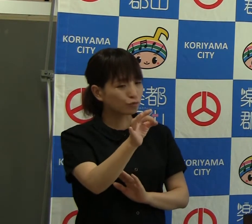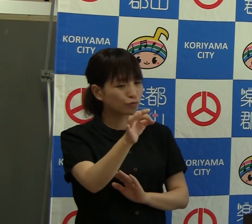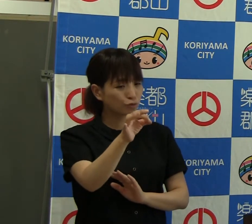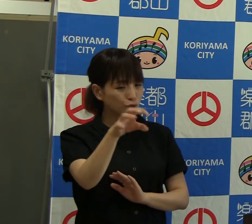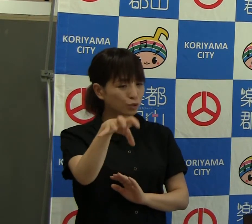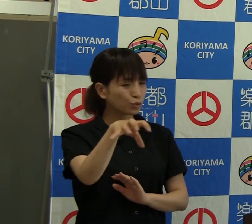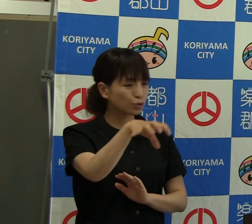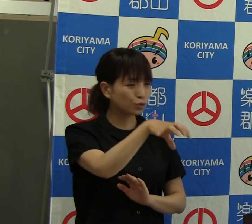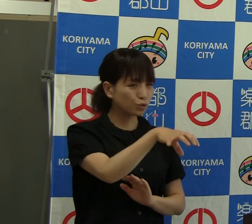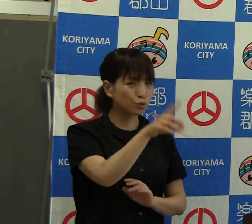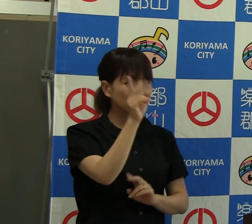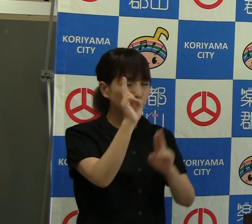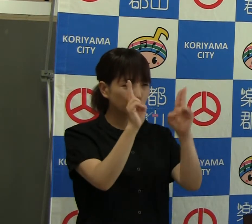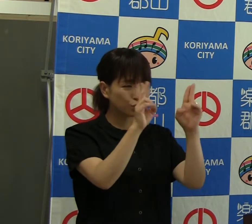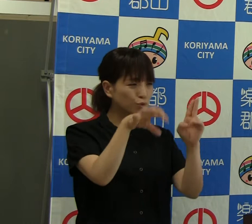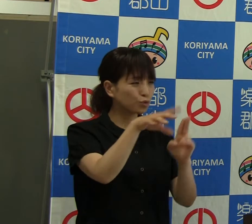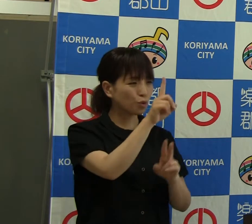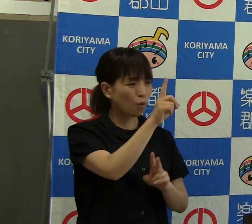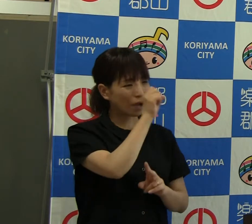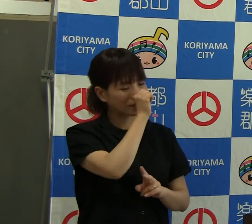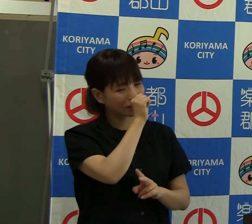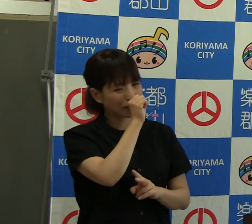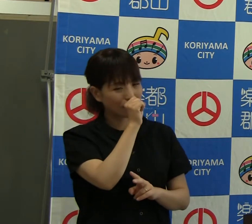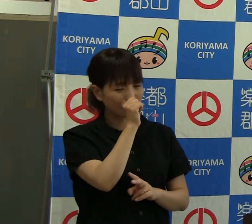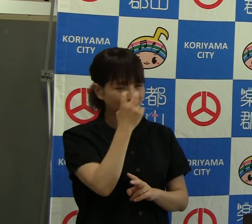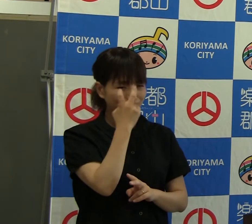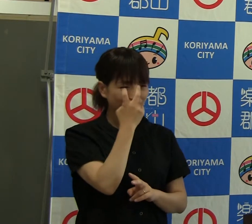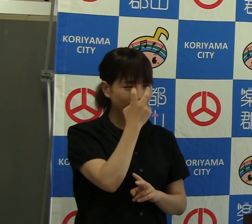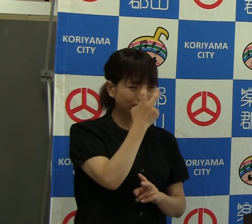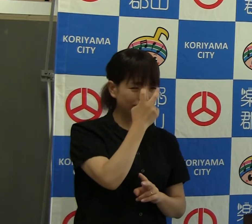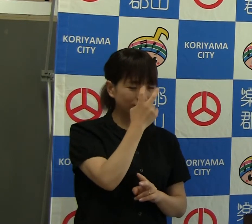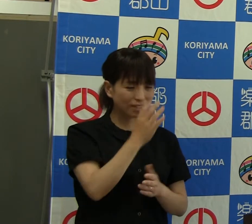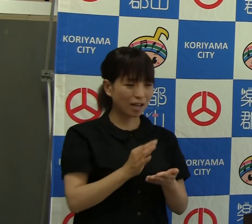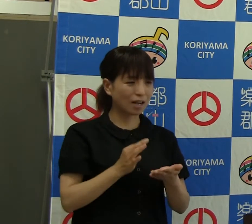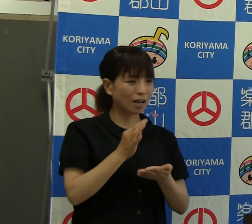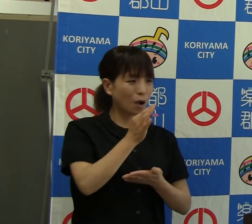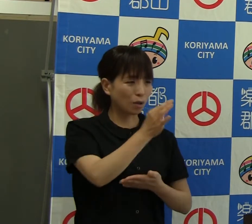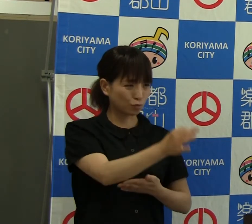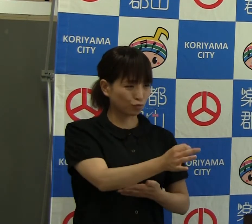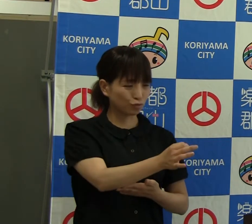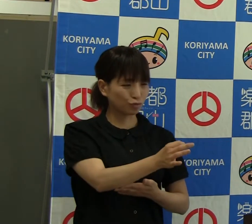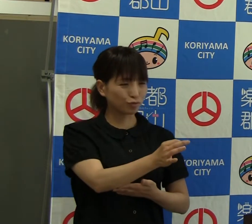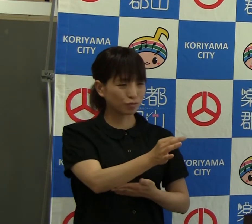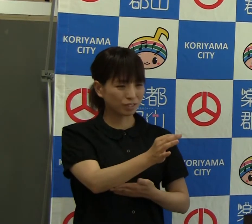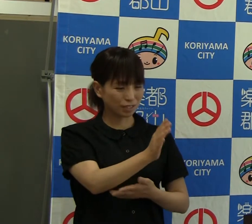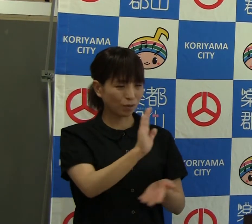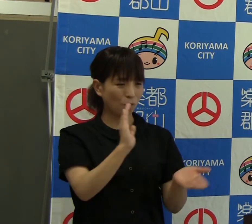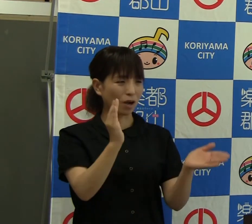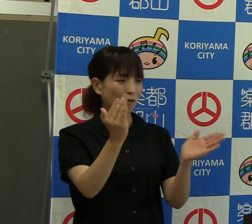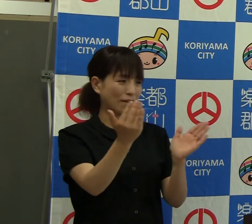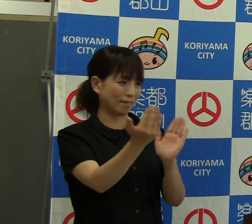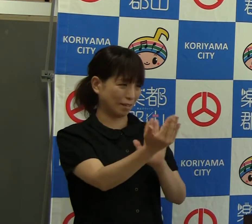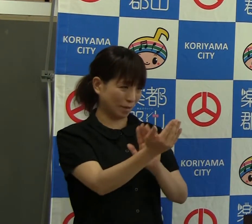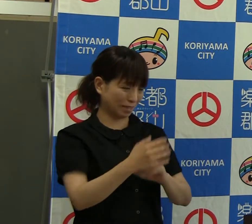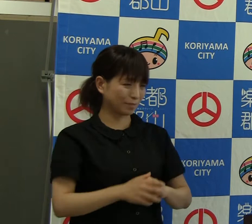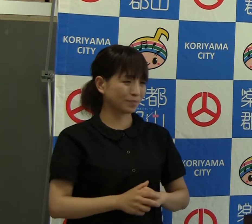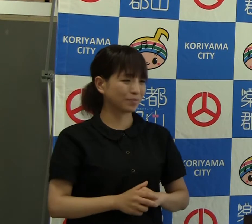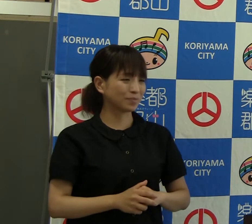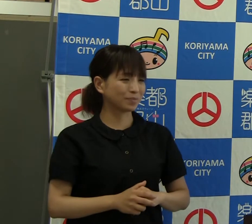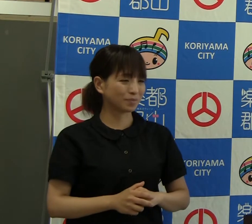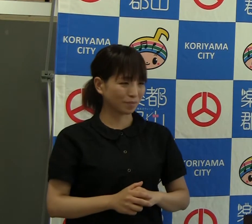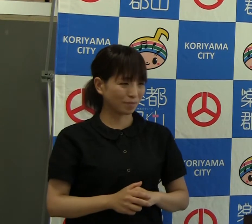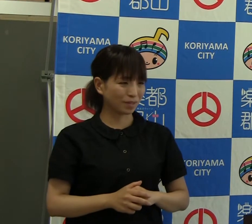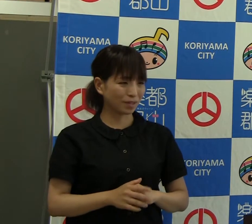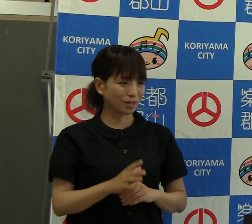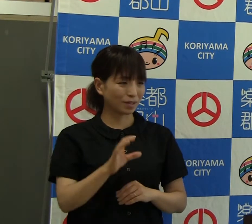を選ぶかと、どの会社を選ぶかというふうに変わったと、 だんだんと出資する側、あるいは出資を受ける側